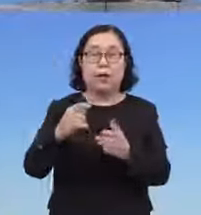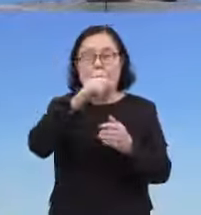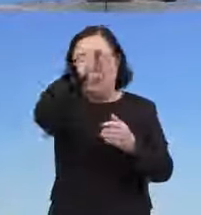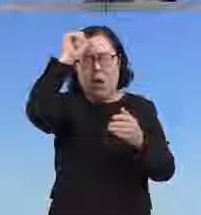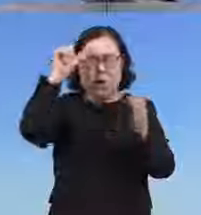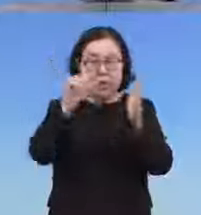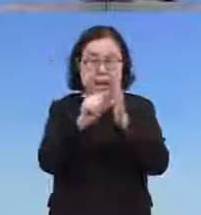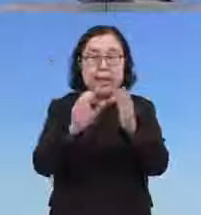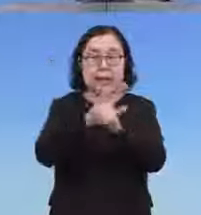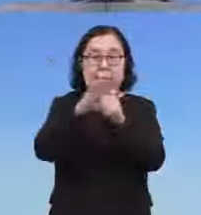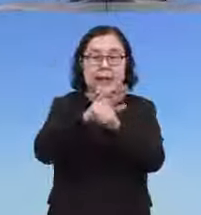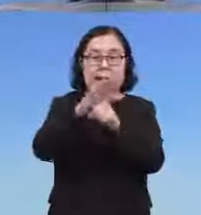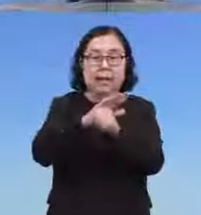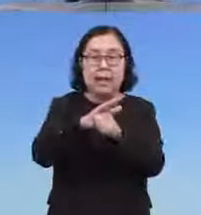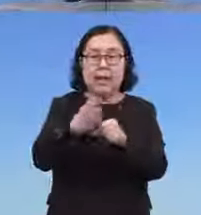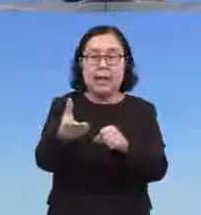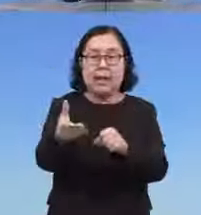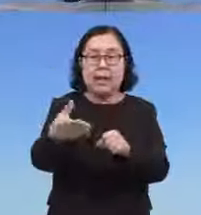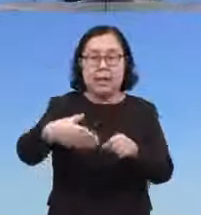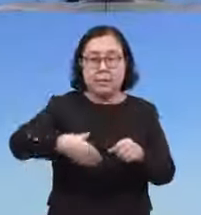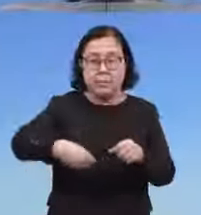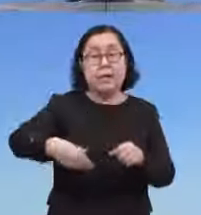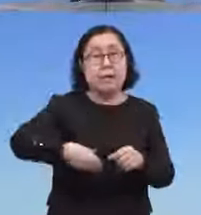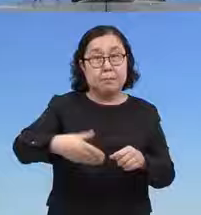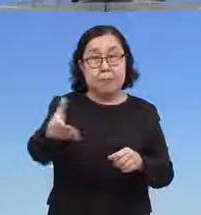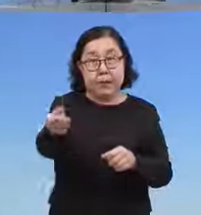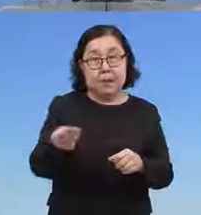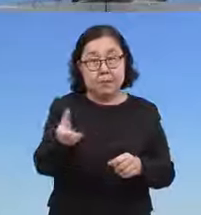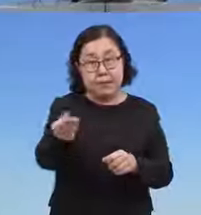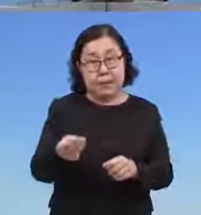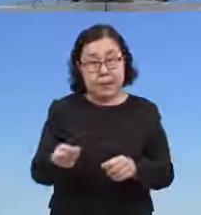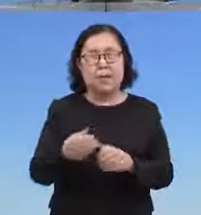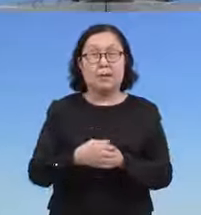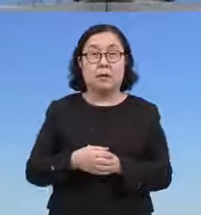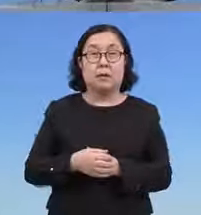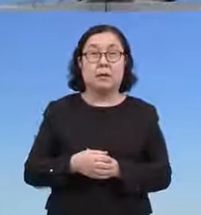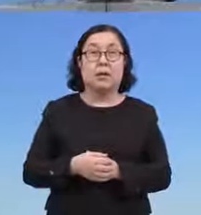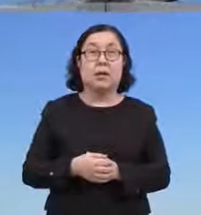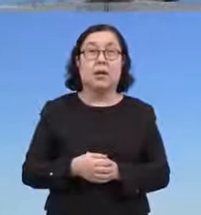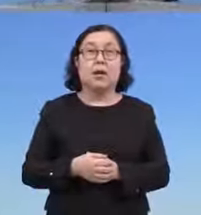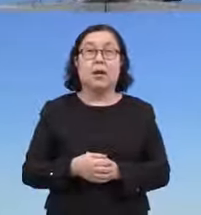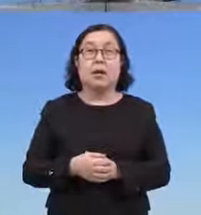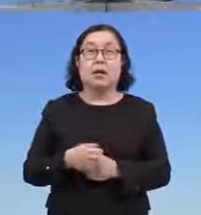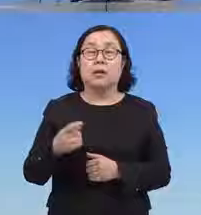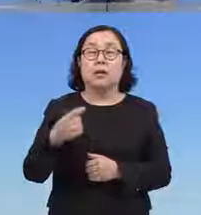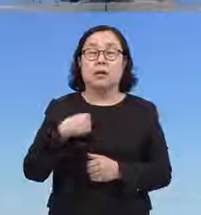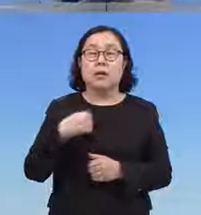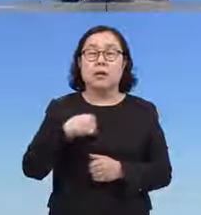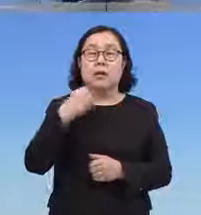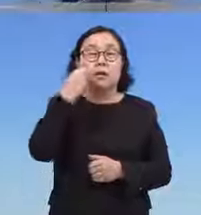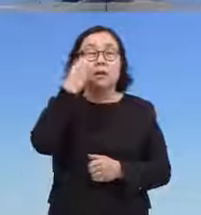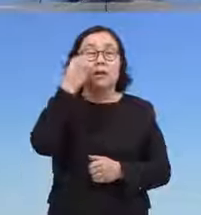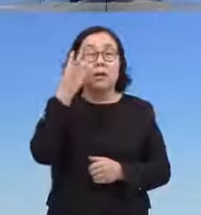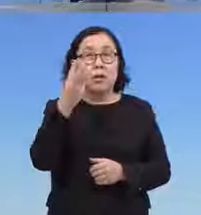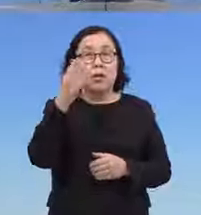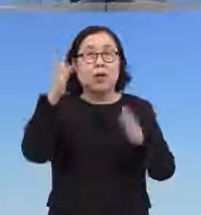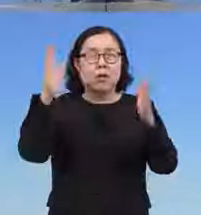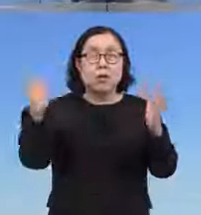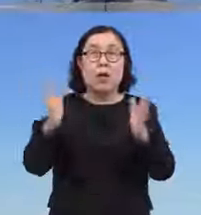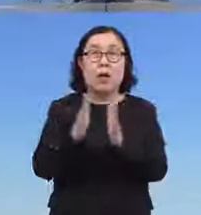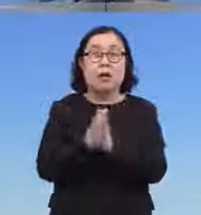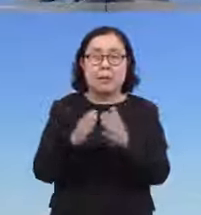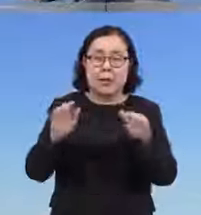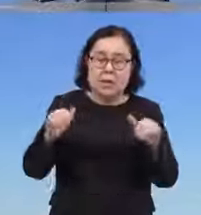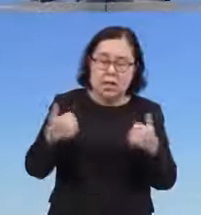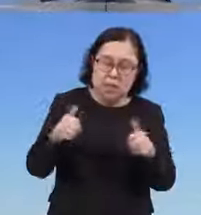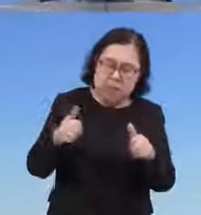내 평생 그 사랑의 빚이에요. 그렇게 해서 이제 비즈니스를 했으니까 뭐 석 달 동안에 막 피를 말리듯이,